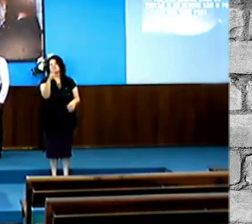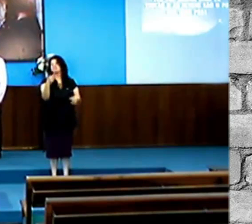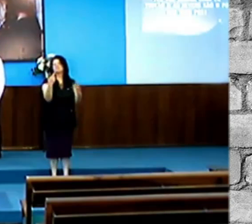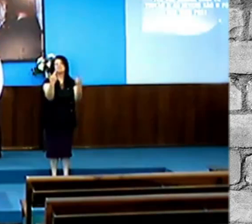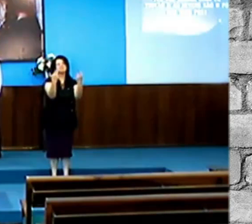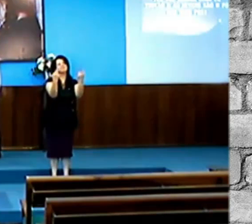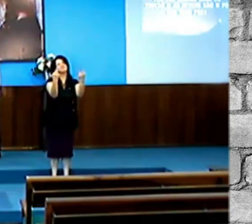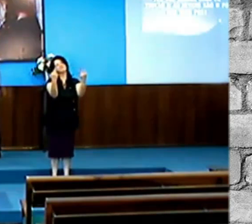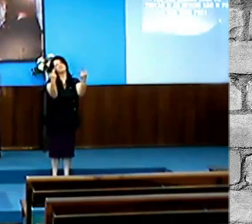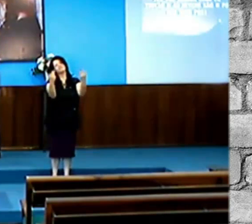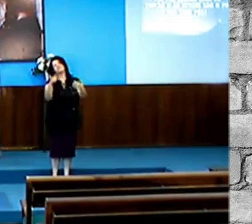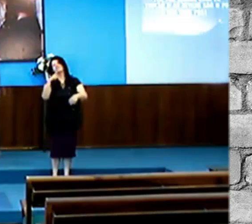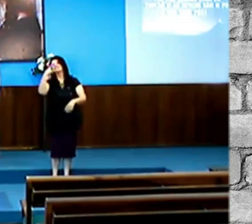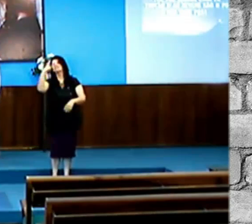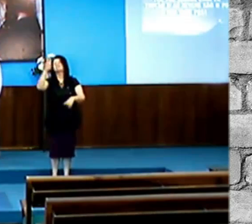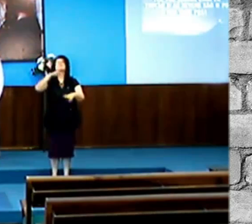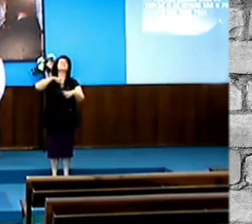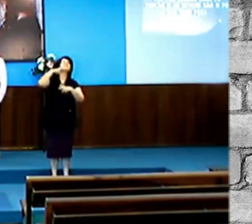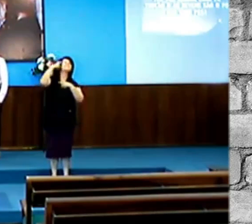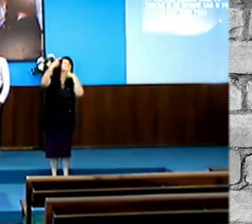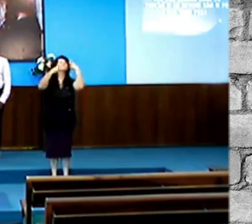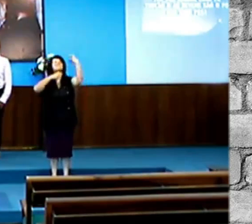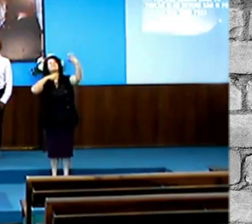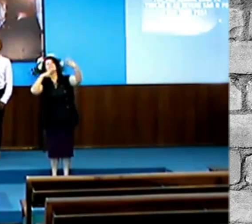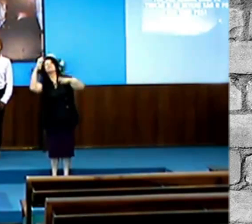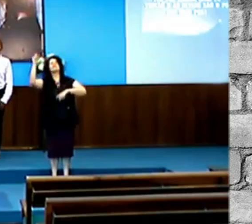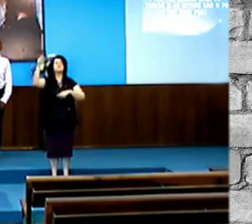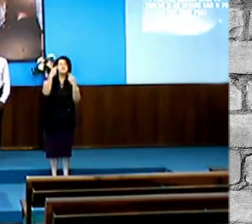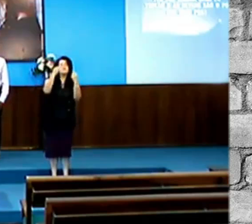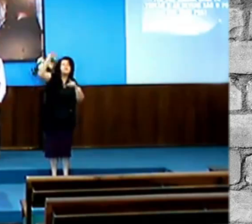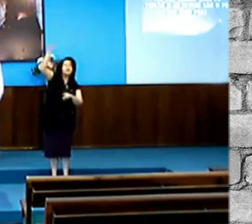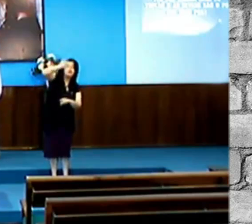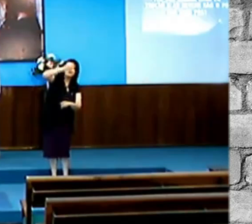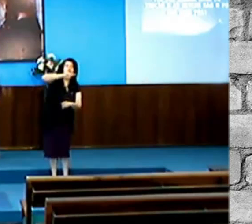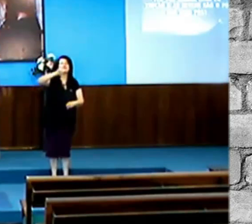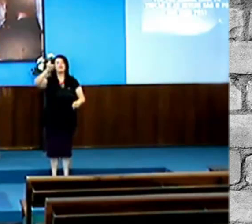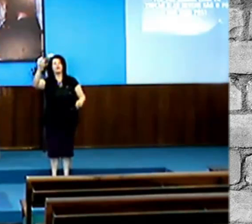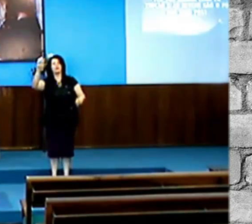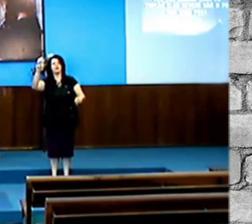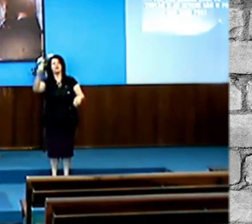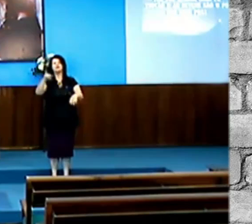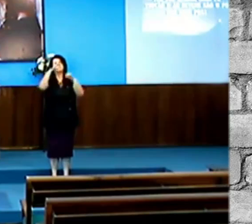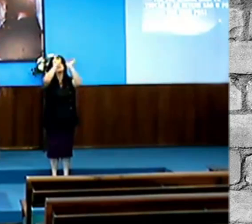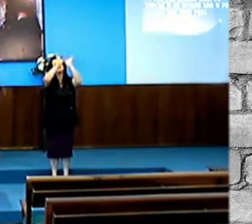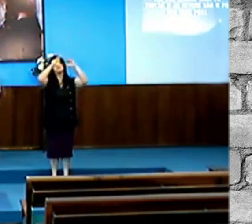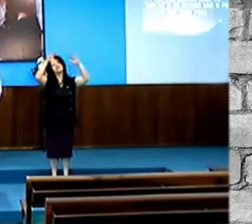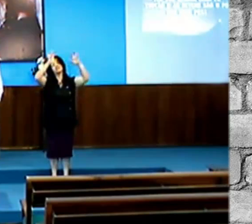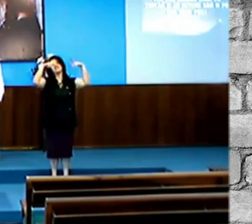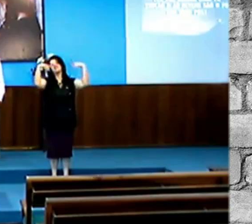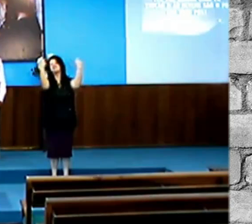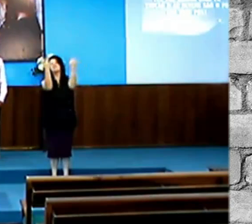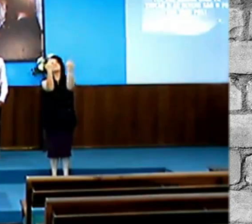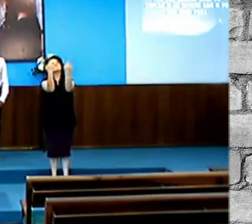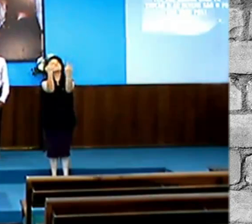és. Tua voz ressoa como um trovão, e as nuvens são o pó